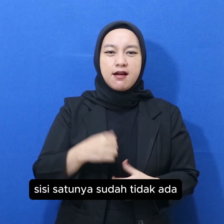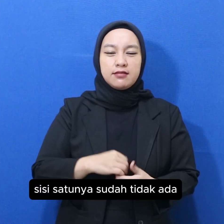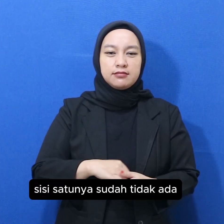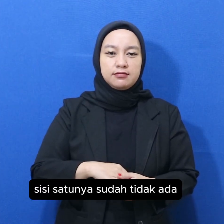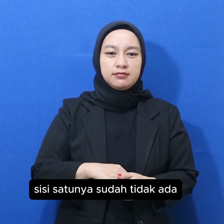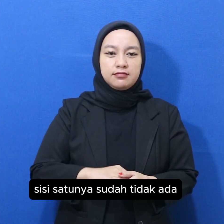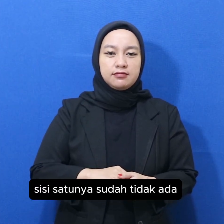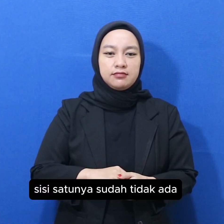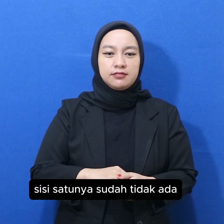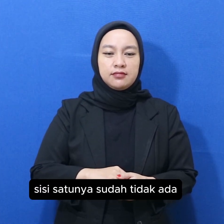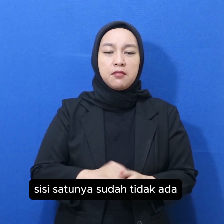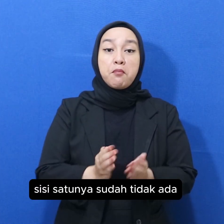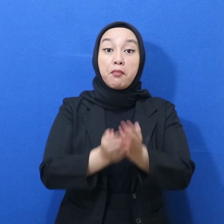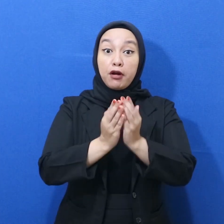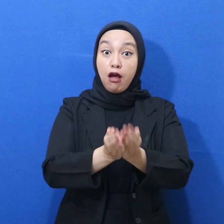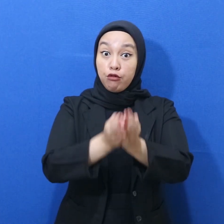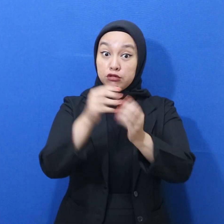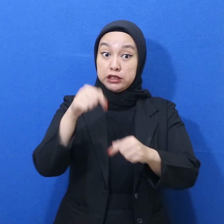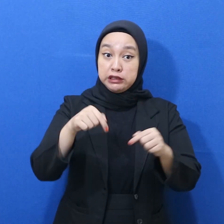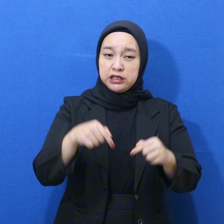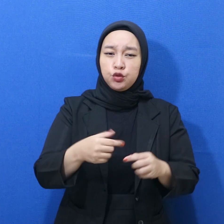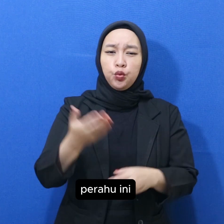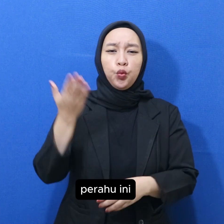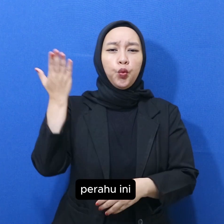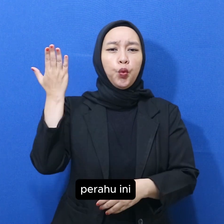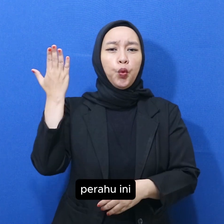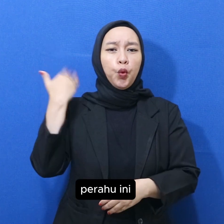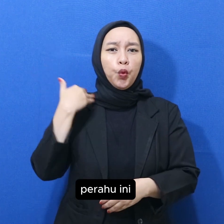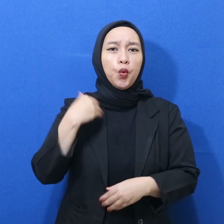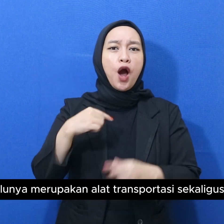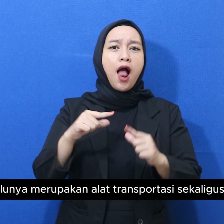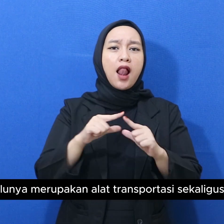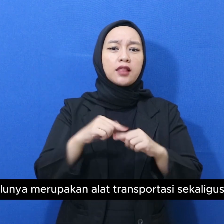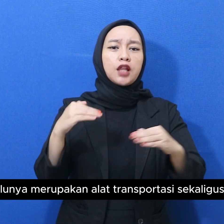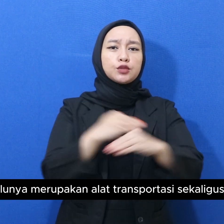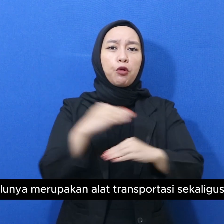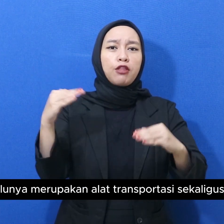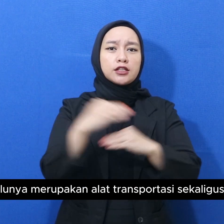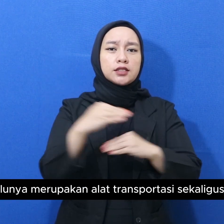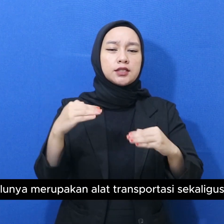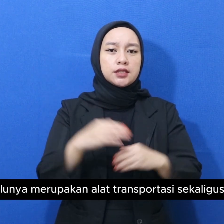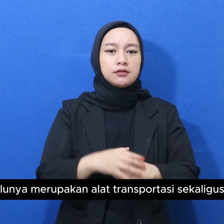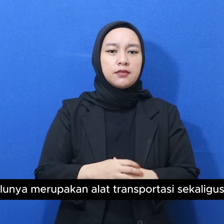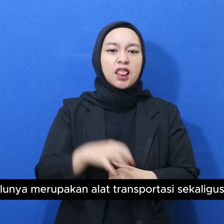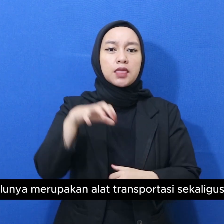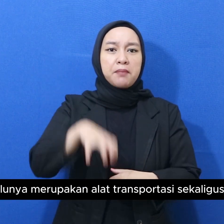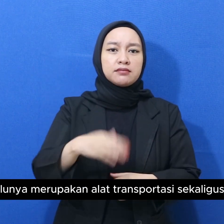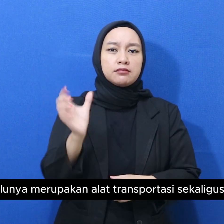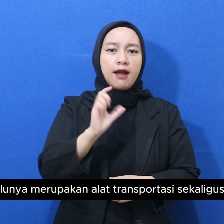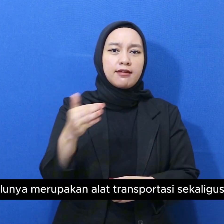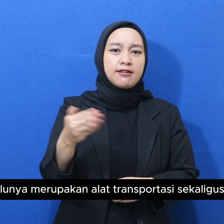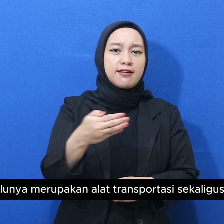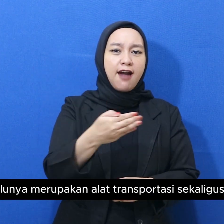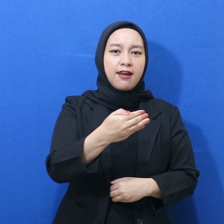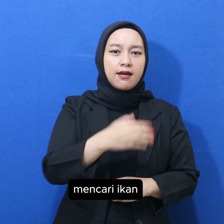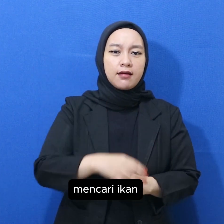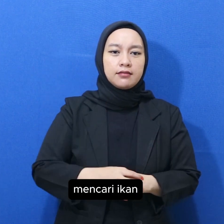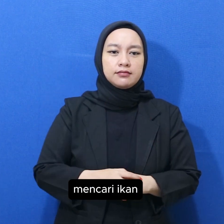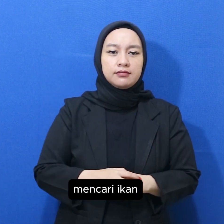ada. Perahu ini dulunya merupakan alat transportasi sekaligus mencari ikan.